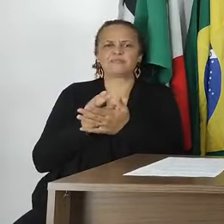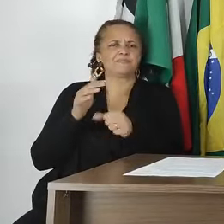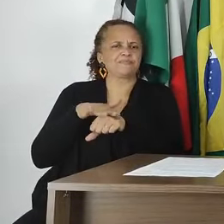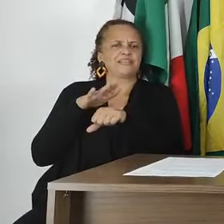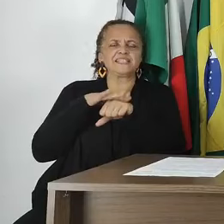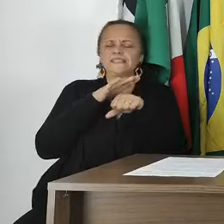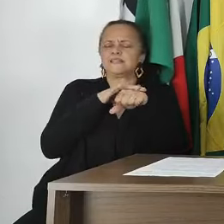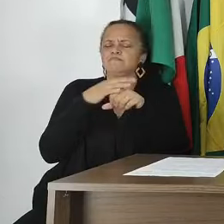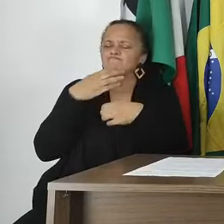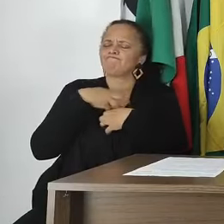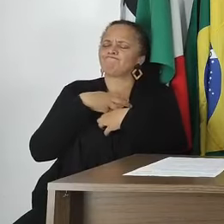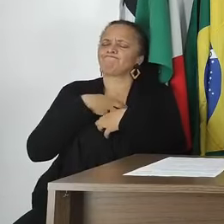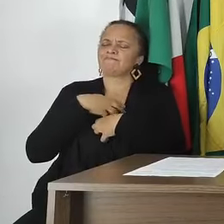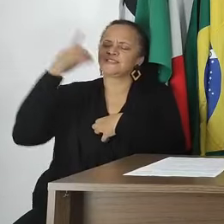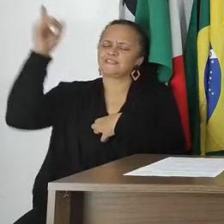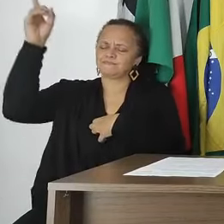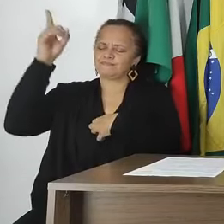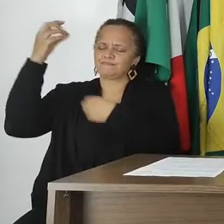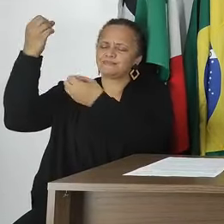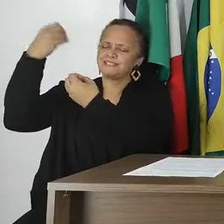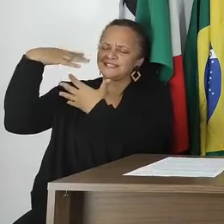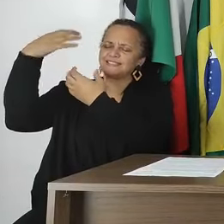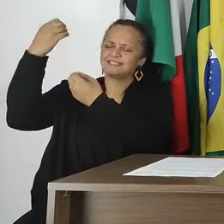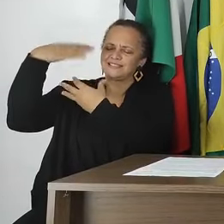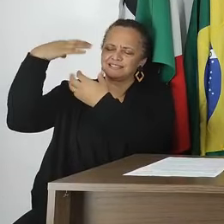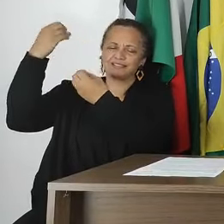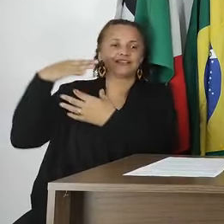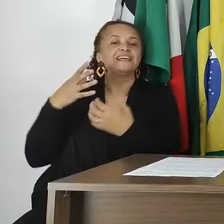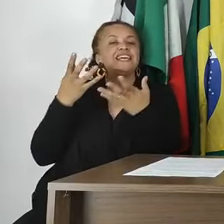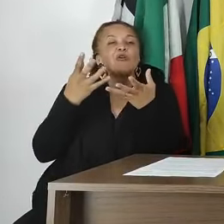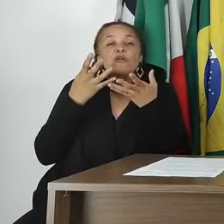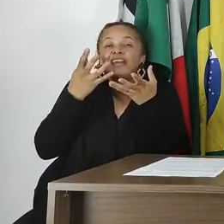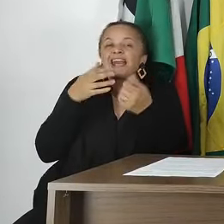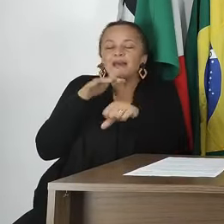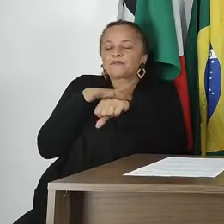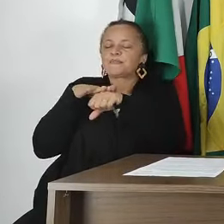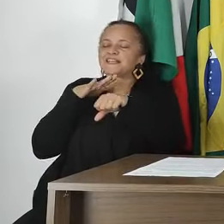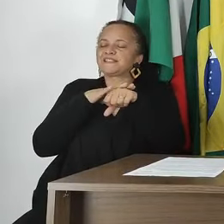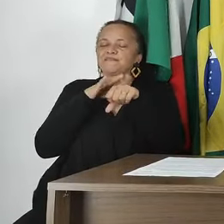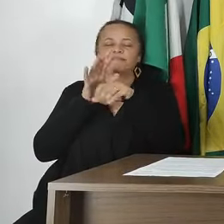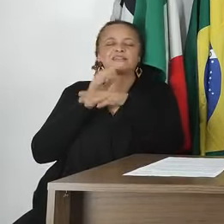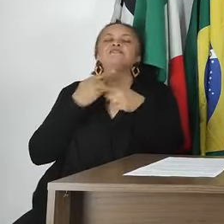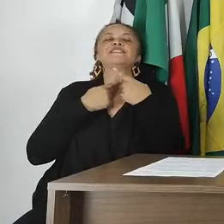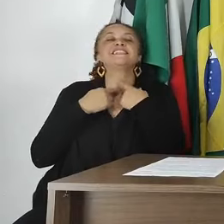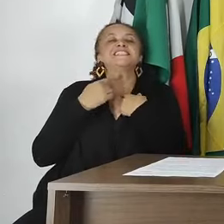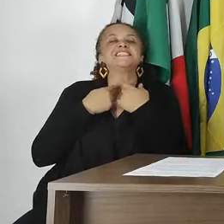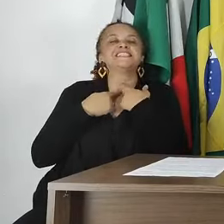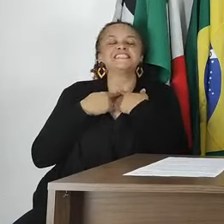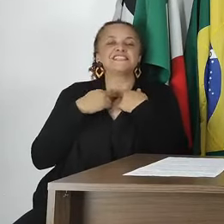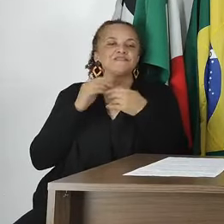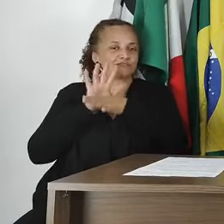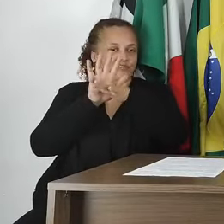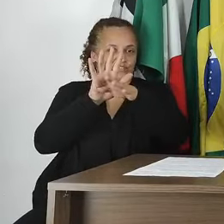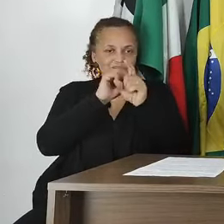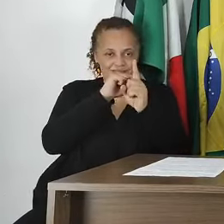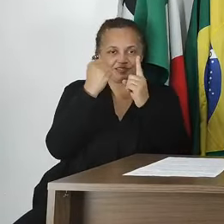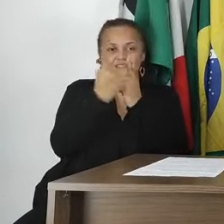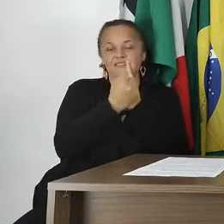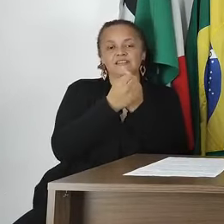me enquadrando. Ou seja, eu busco mais de Deus esse desejo de servir nessa ação social. E conto com uma